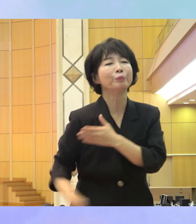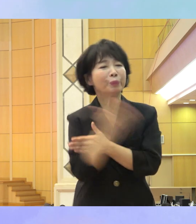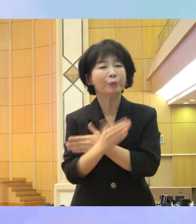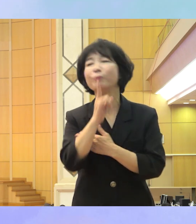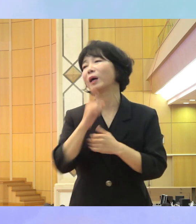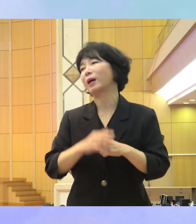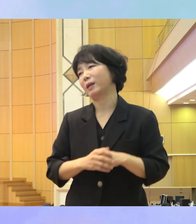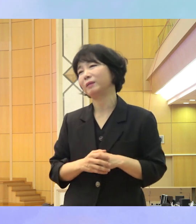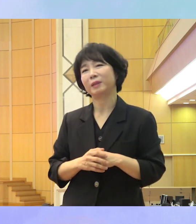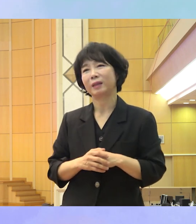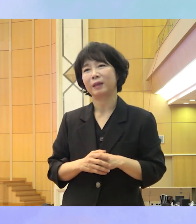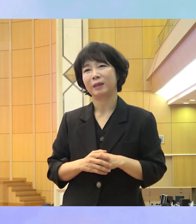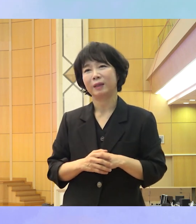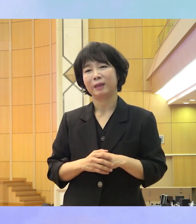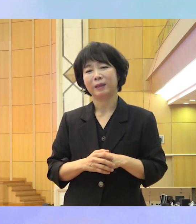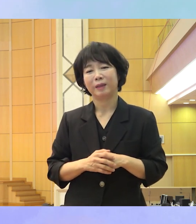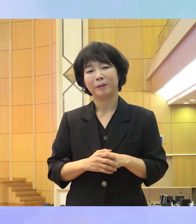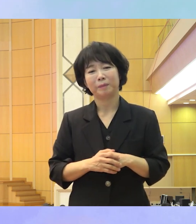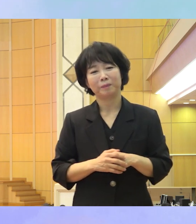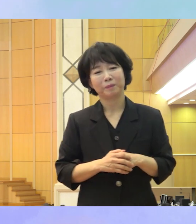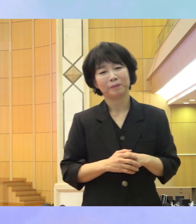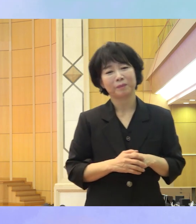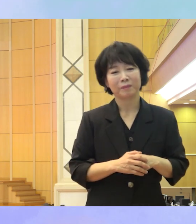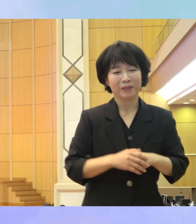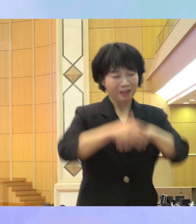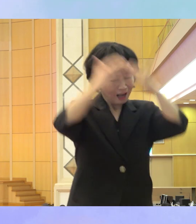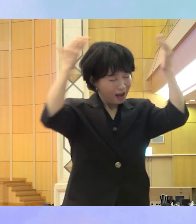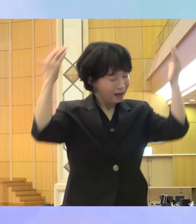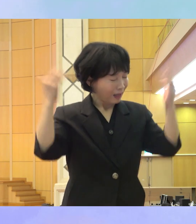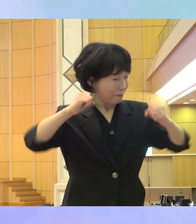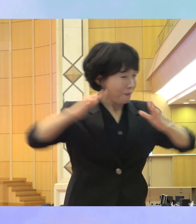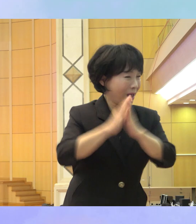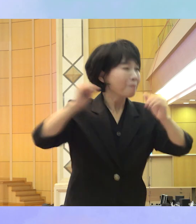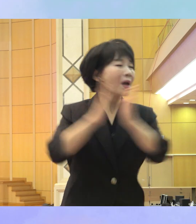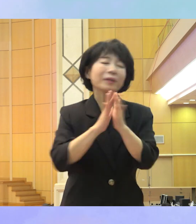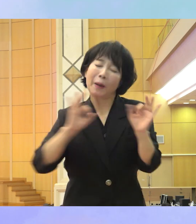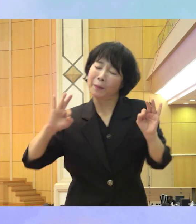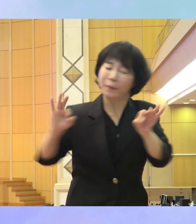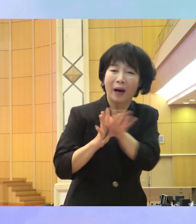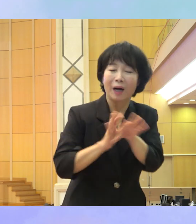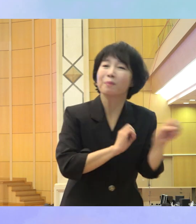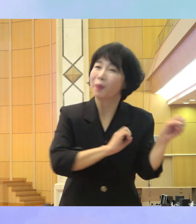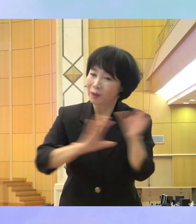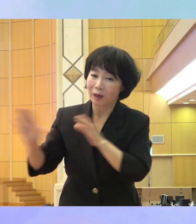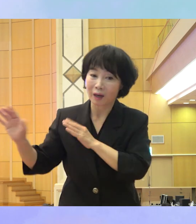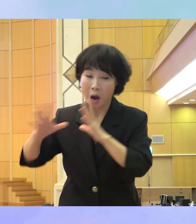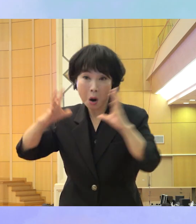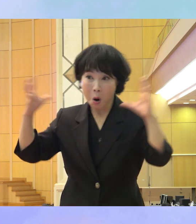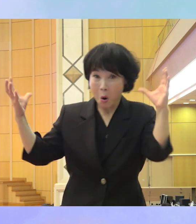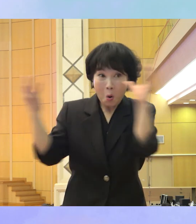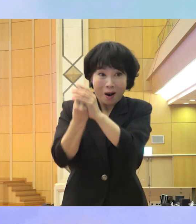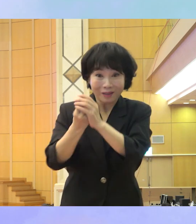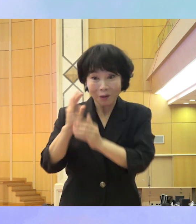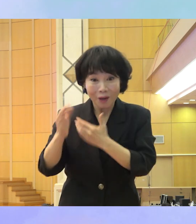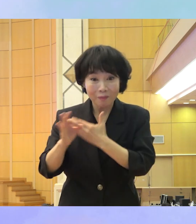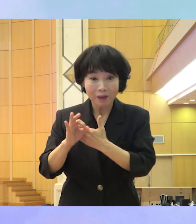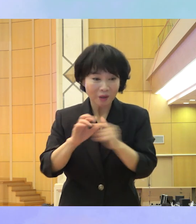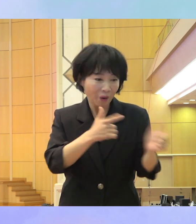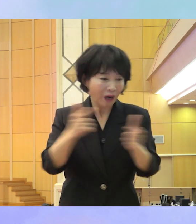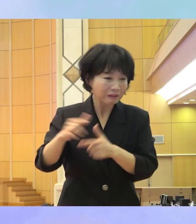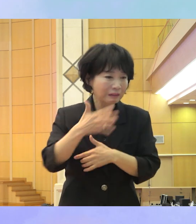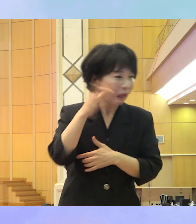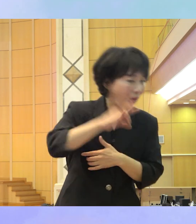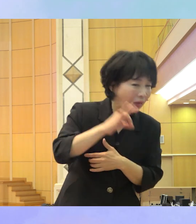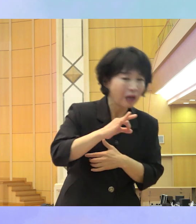그렇죠? 그러고 난 다음에 뭐예요? 다 패한다는 거예요. 온전한 것이 올 때는 다